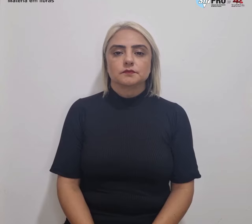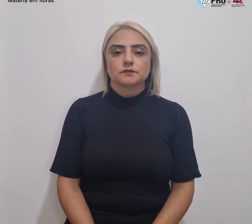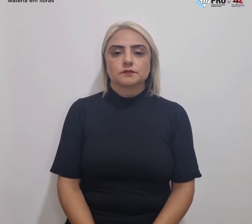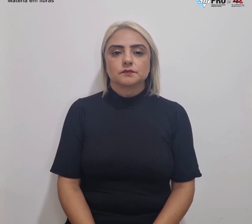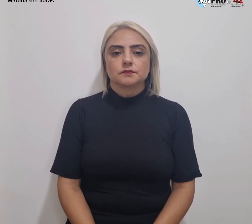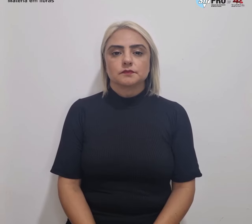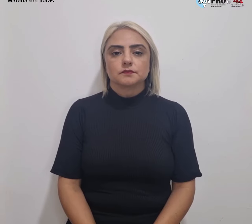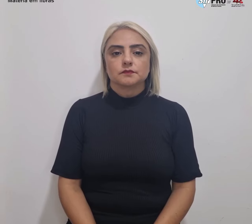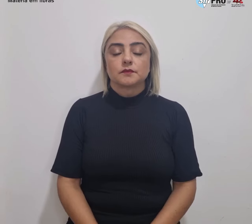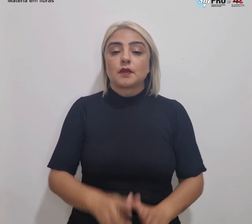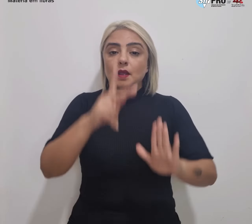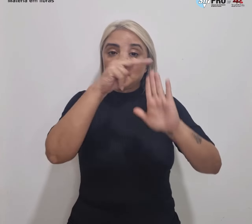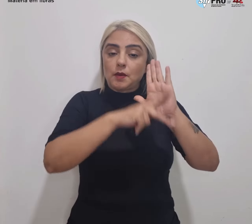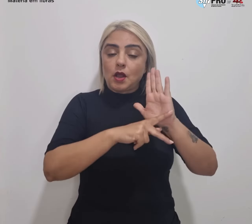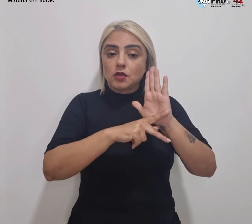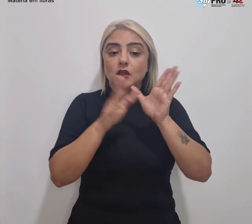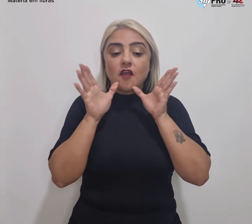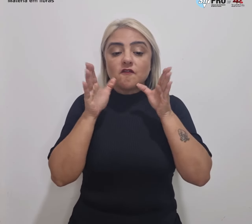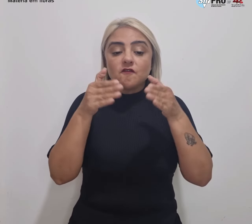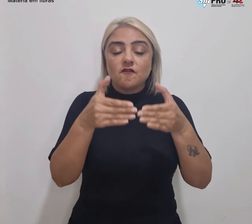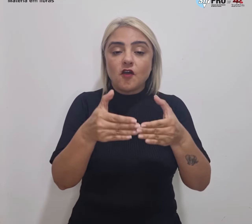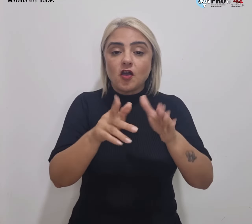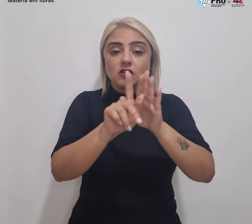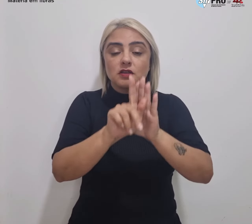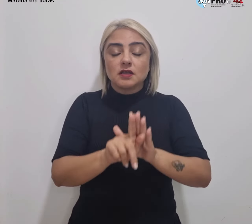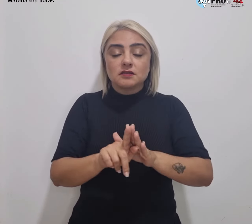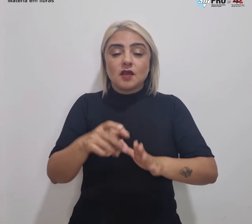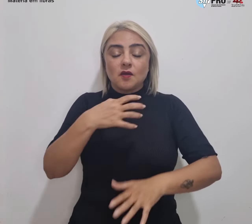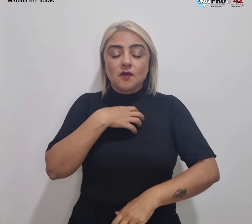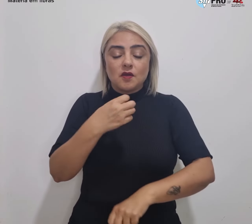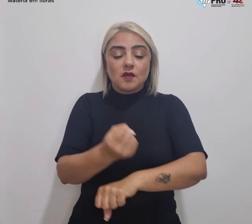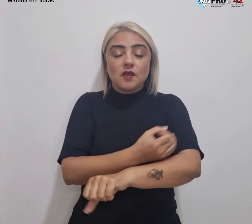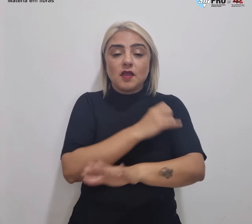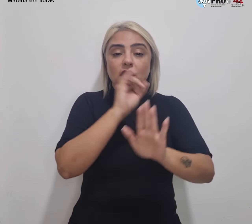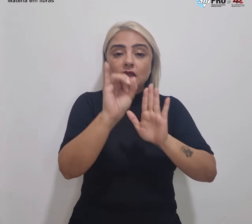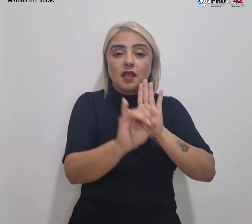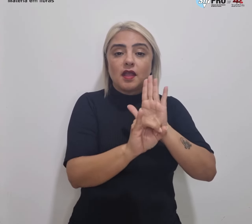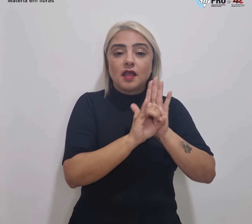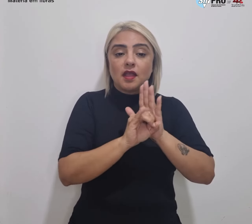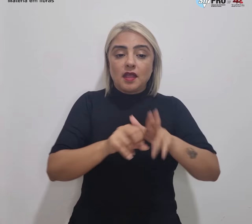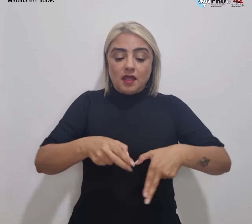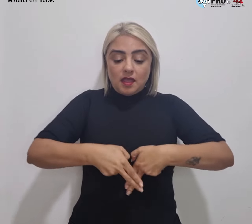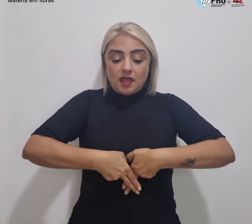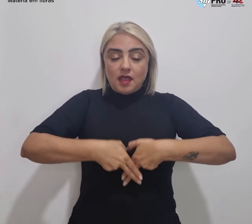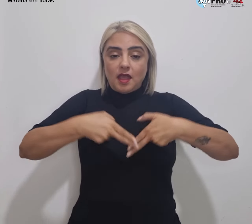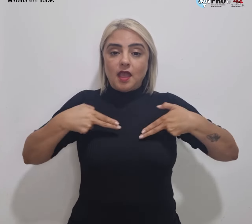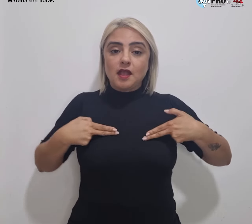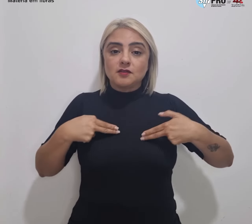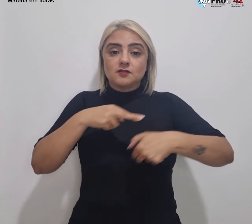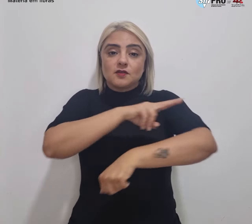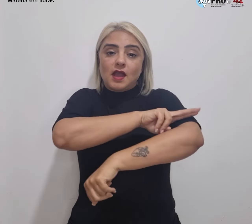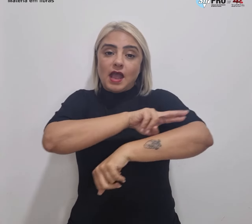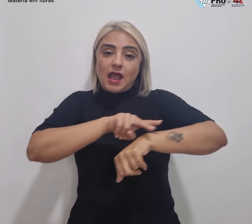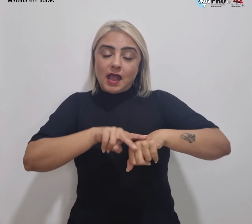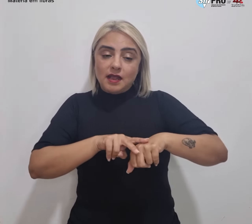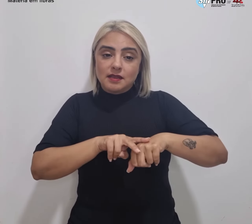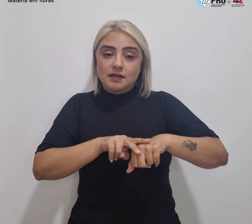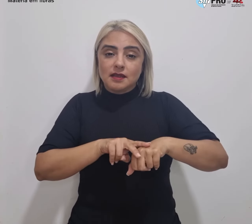projeto enfoca gestão emocional e identidade étnico-racial a baixa autoestima